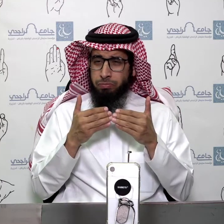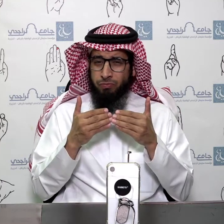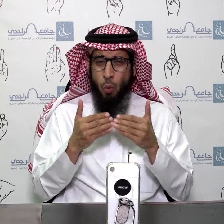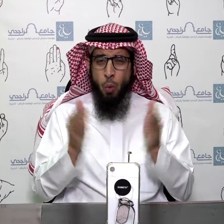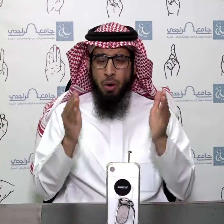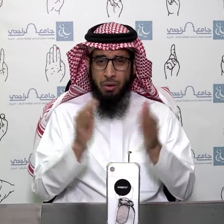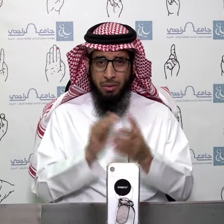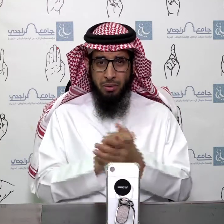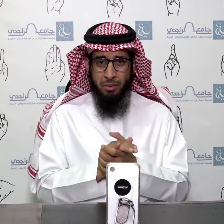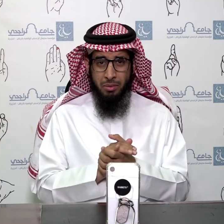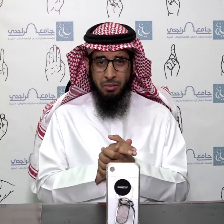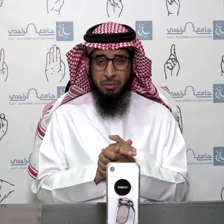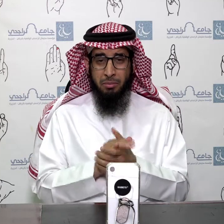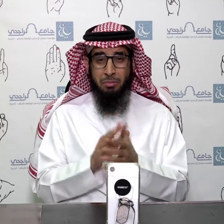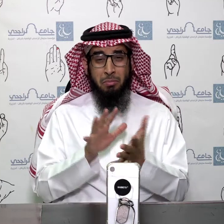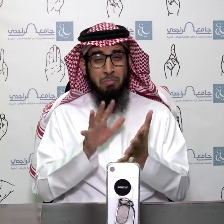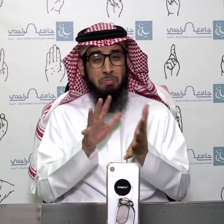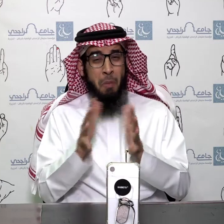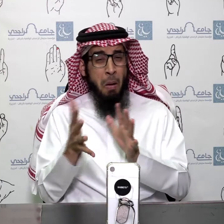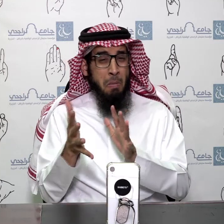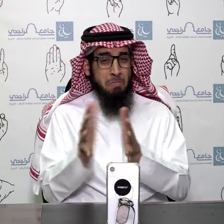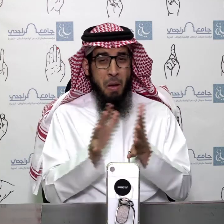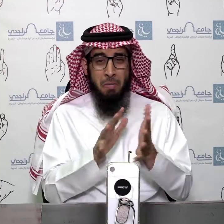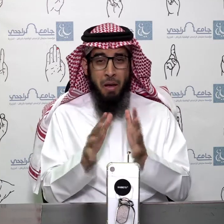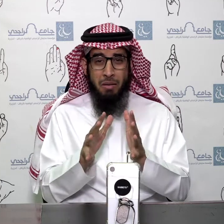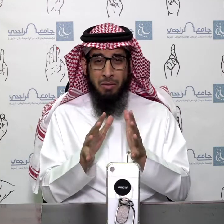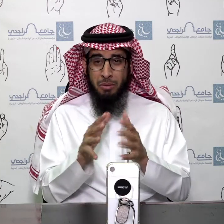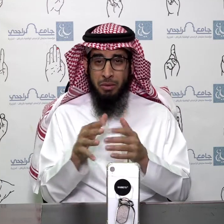ويتخلوا عنه وهو أشد احتياجا إليهم.